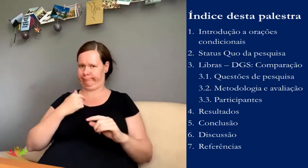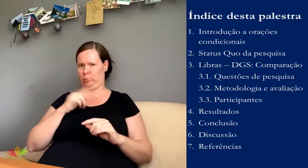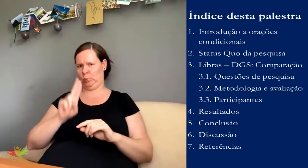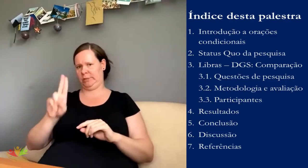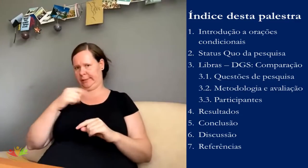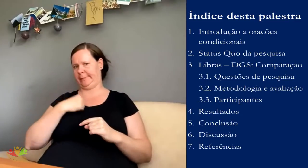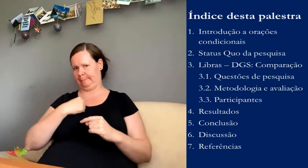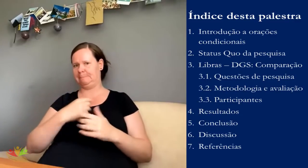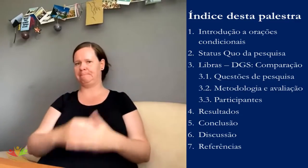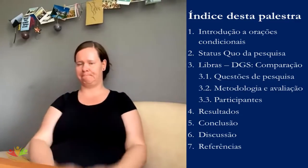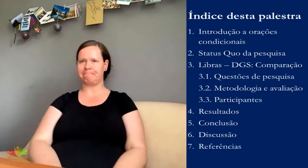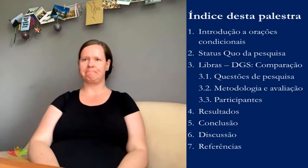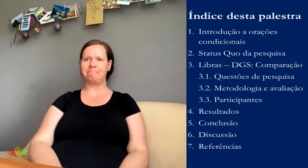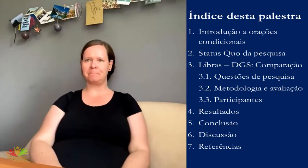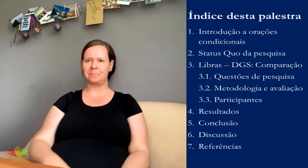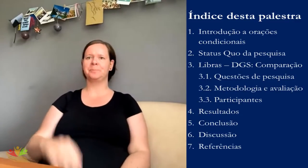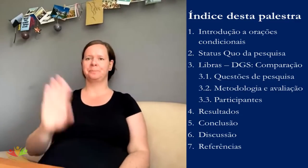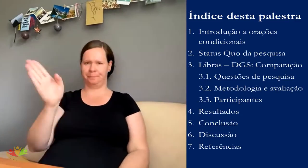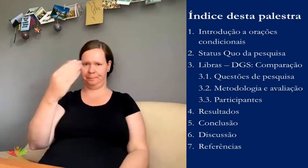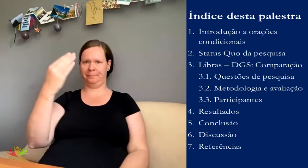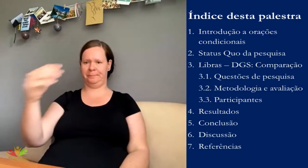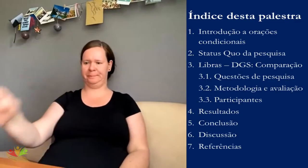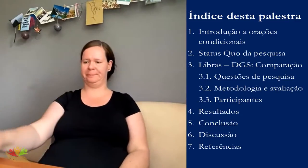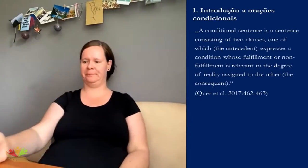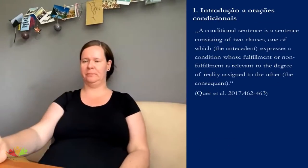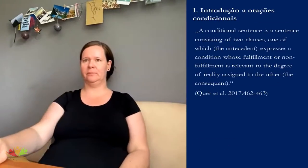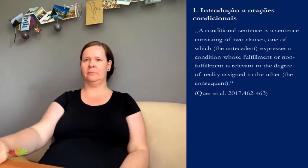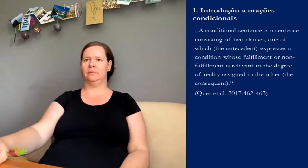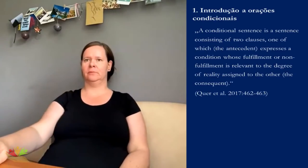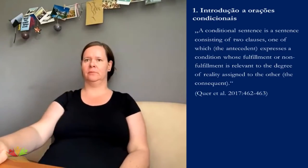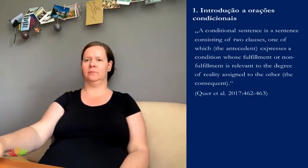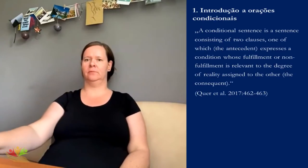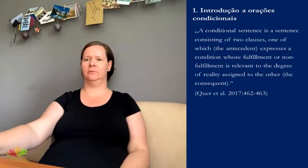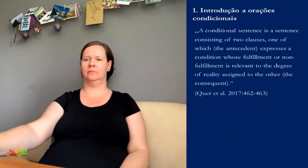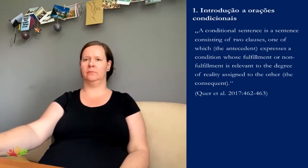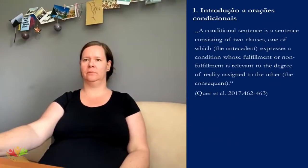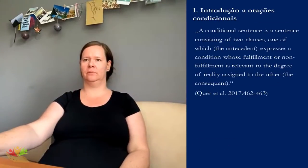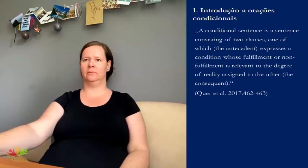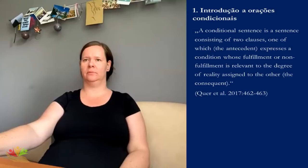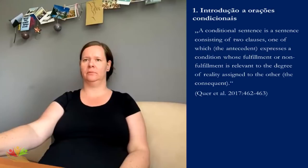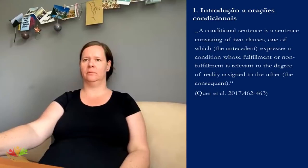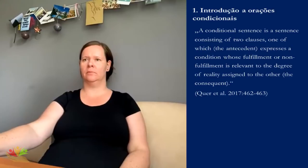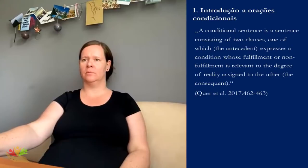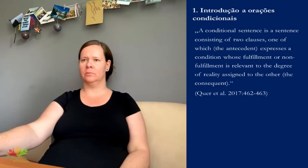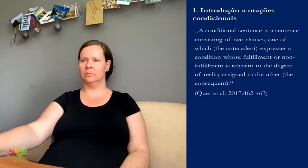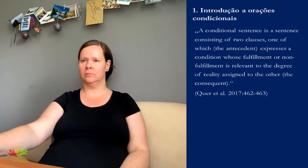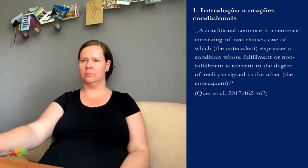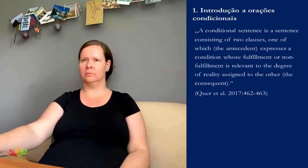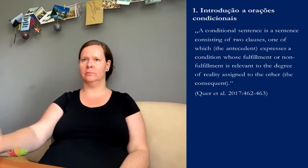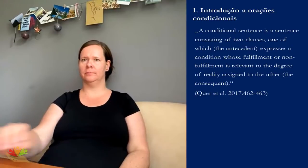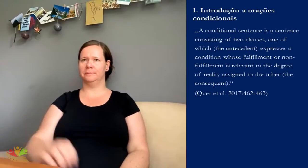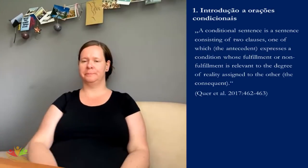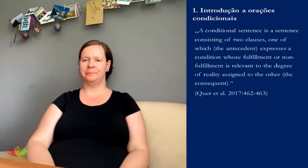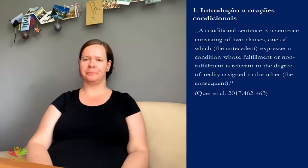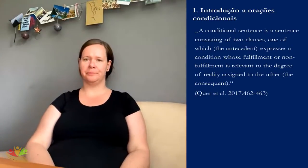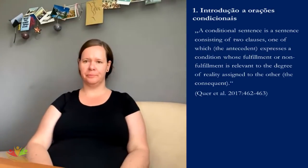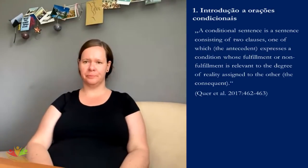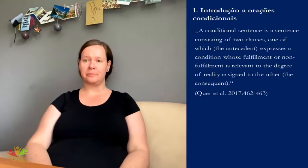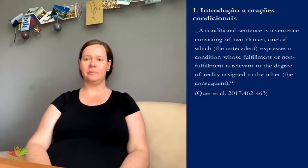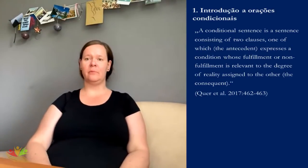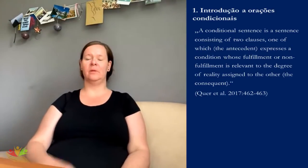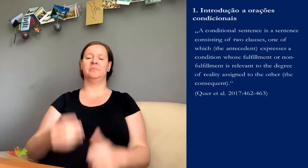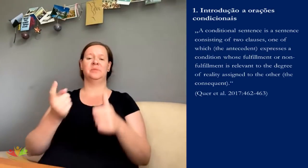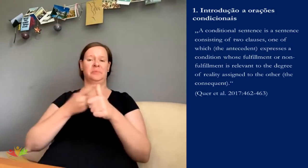Lógico que a gente tem, e eu vou mostrar também a referência que nós já temos na literatura que eu consultei para fazer essa apresentação.